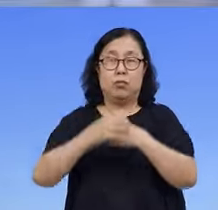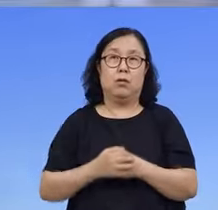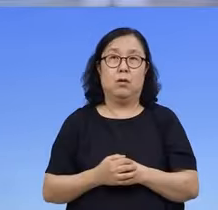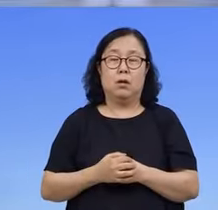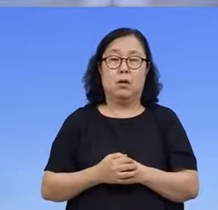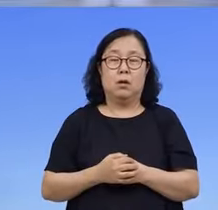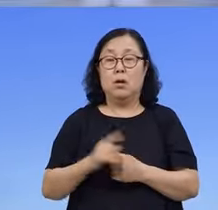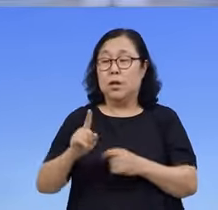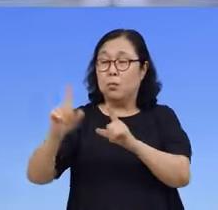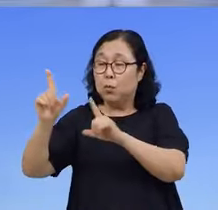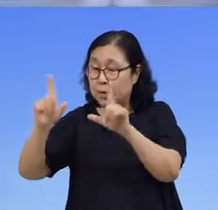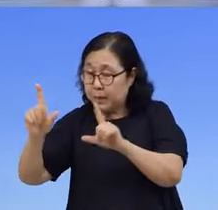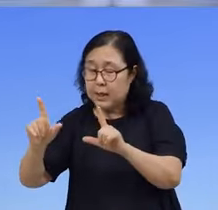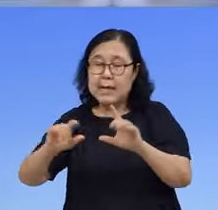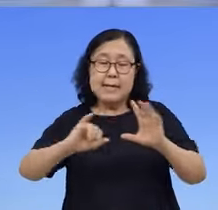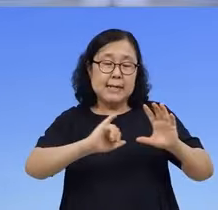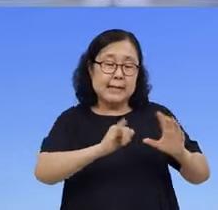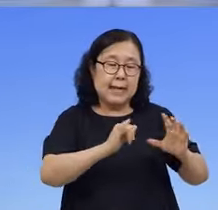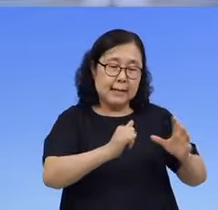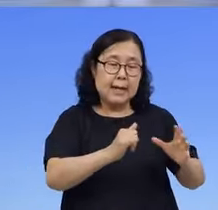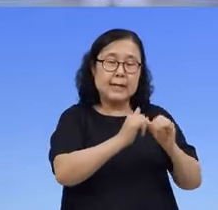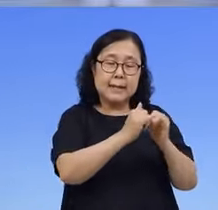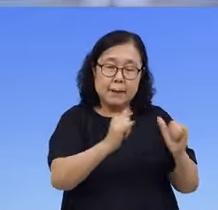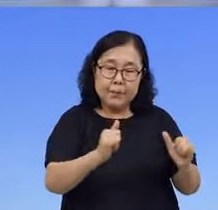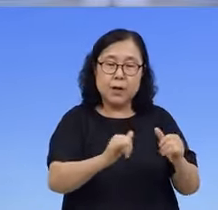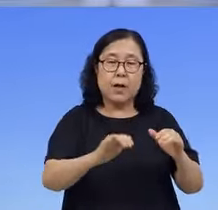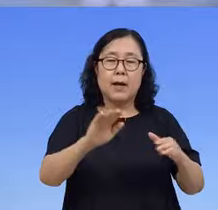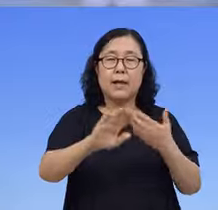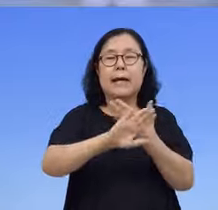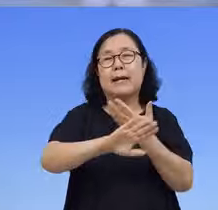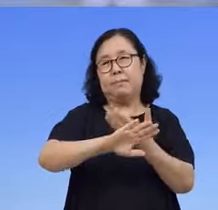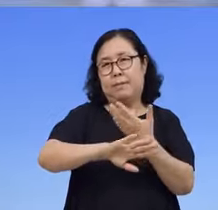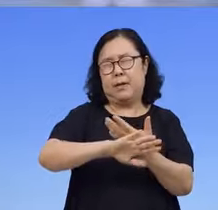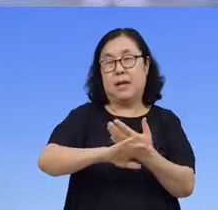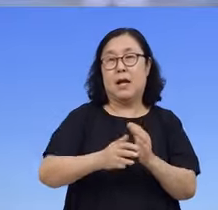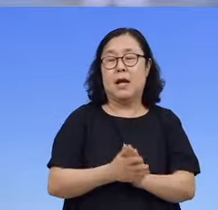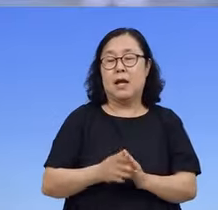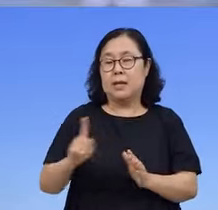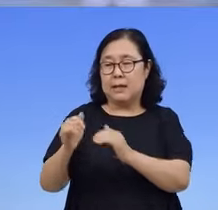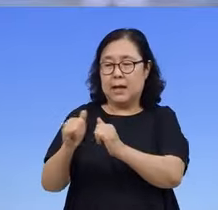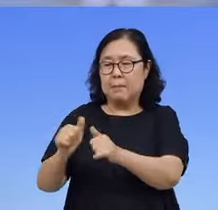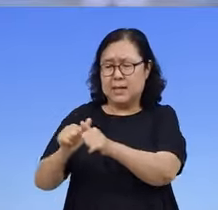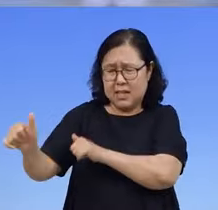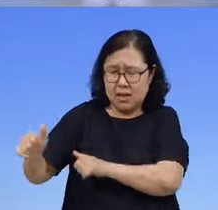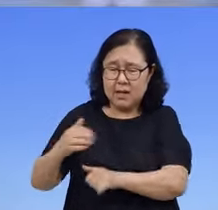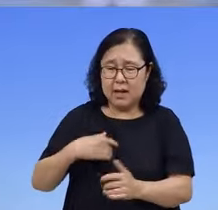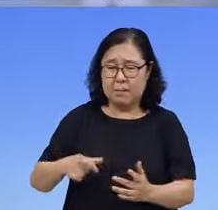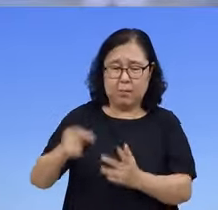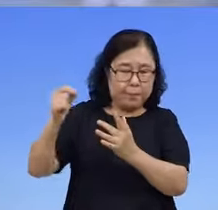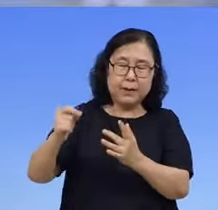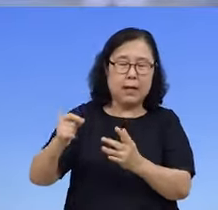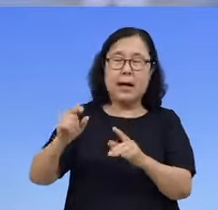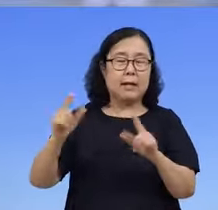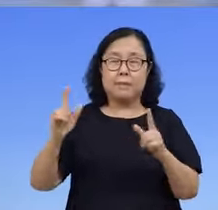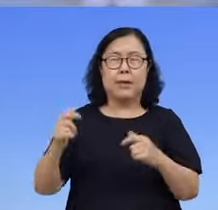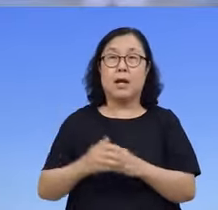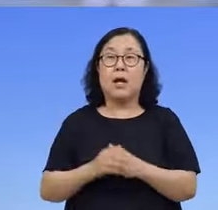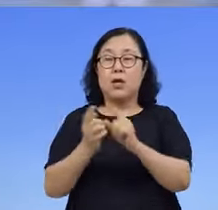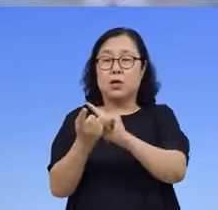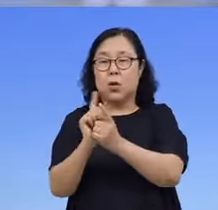이게 세상과의 차별 아닙니까? 이 사람을 꺾어야 내가 뽑힐 수 있다는 그 구도가 아니라